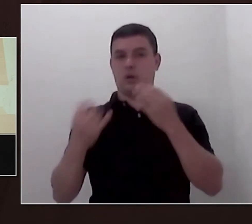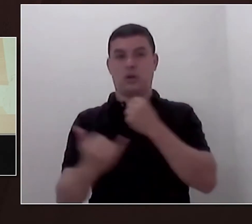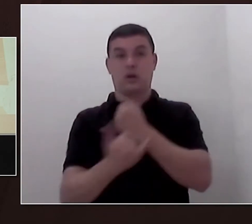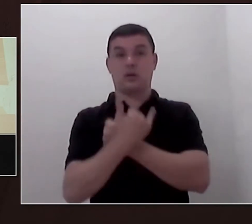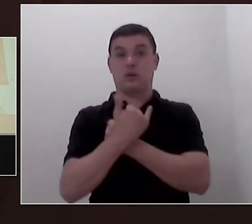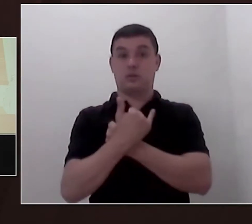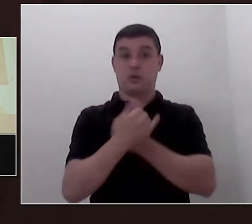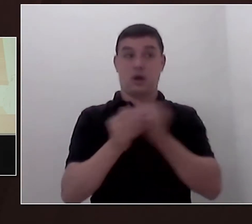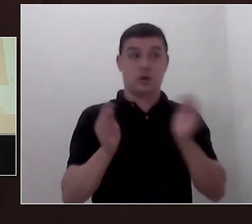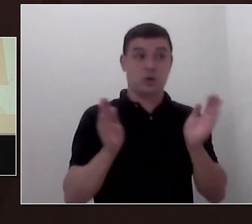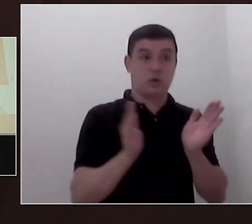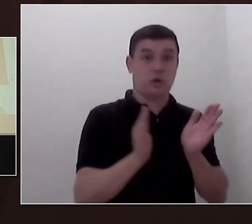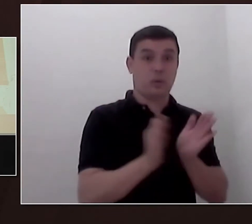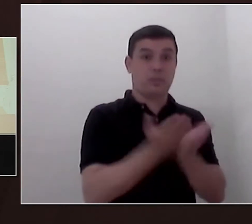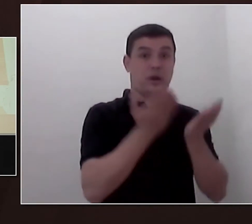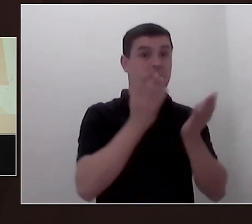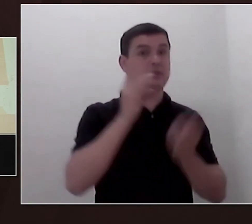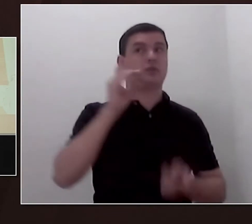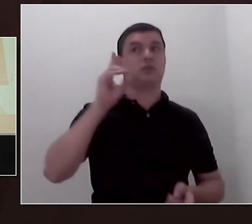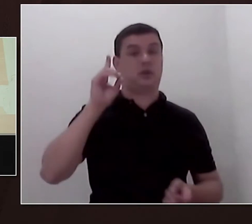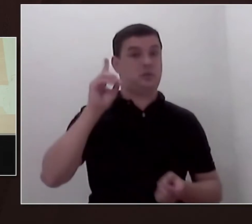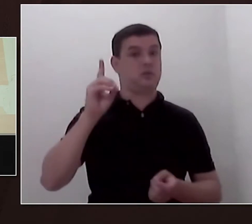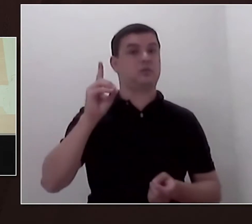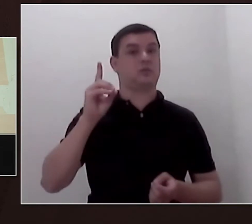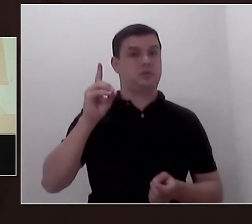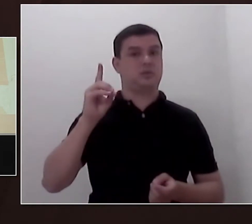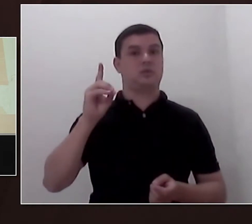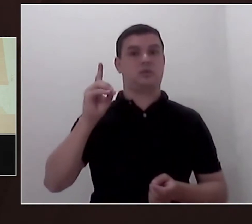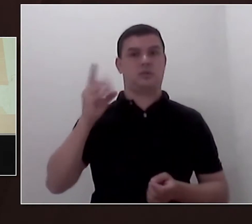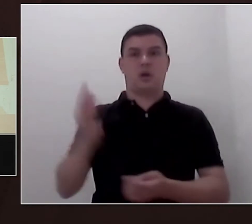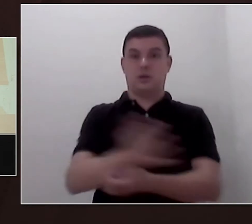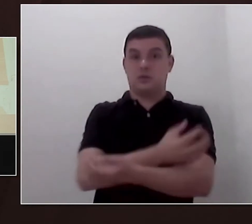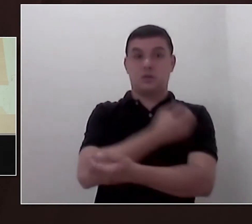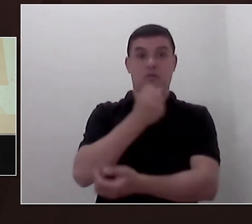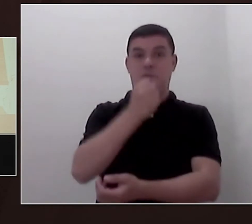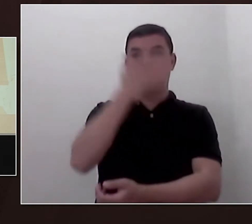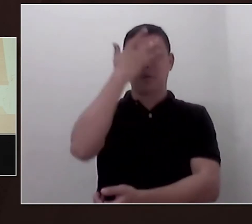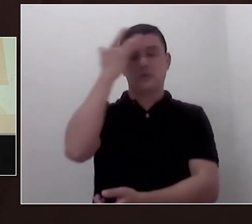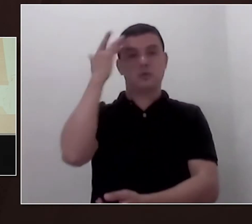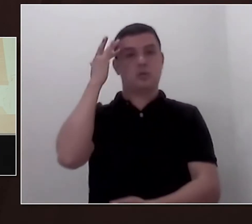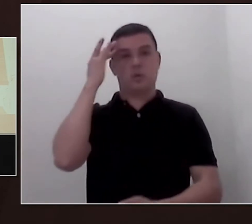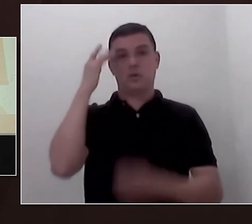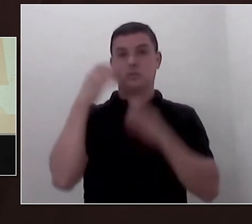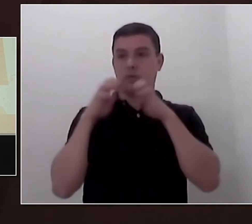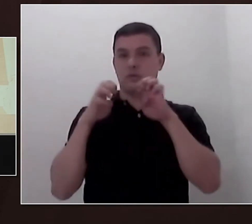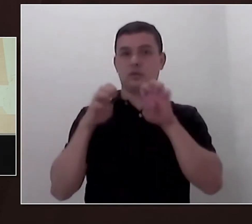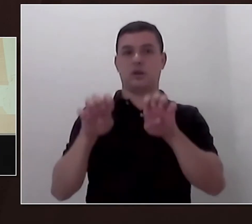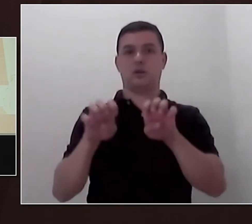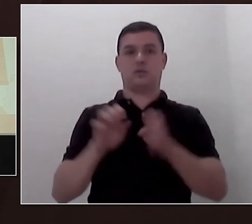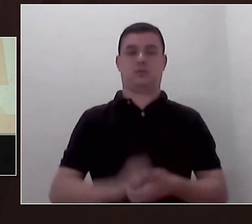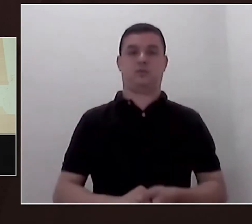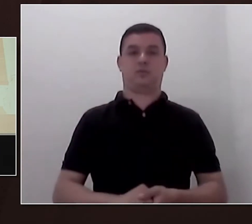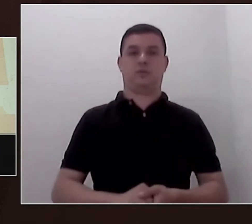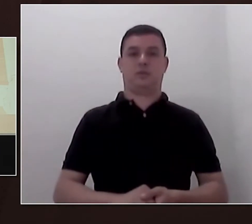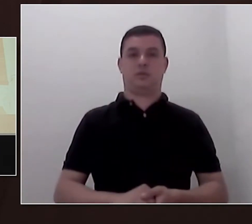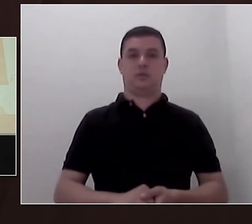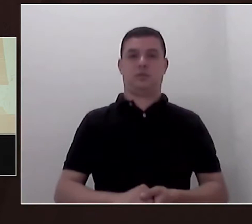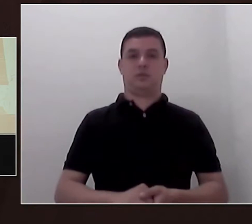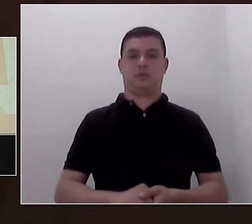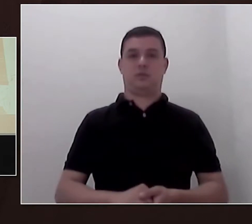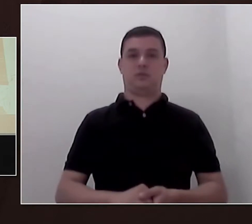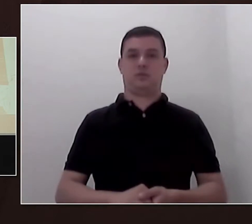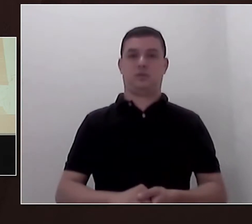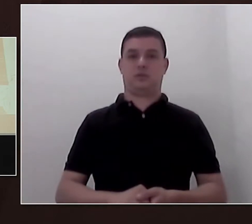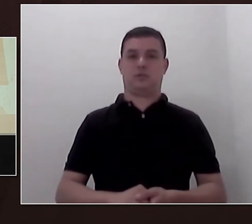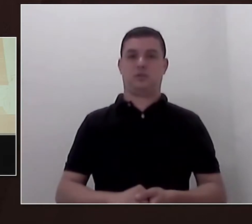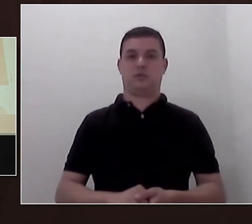Deus, que é salvar as pessoas. Não é? Por isso, irmãos, pelo amor de Deus, no final do tempo